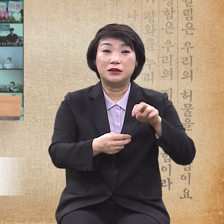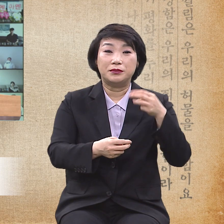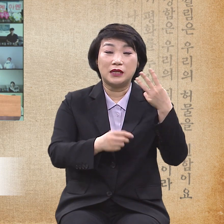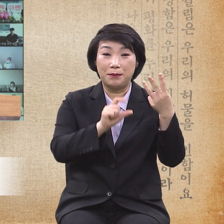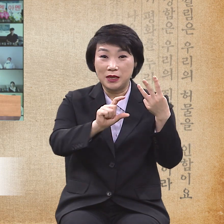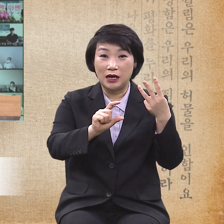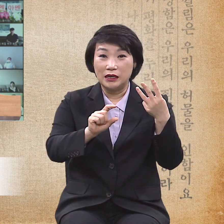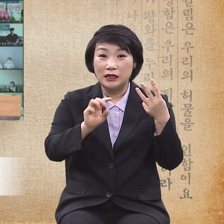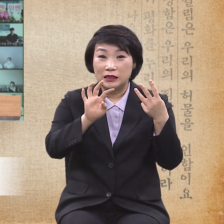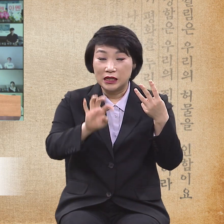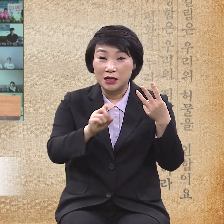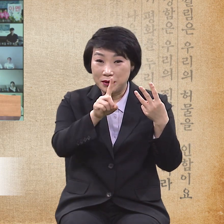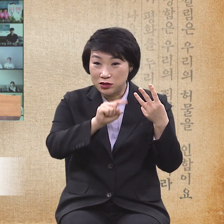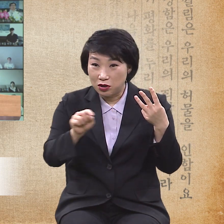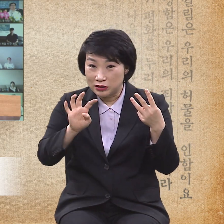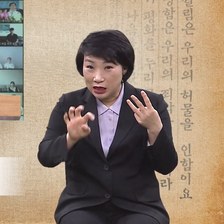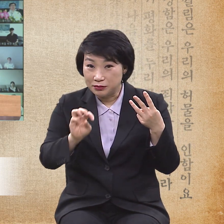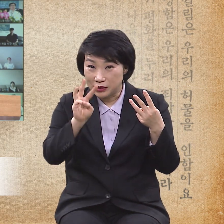42절로 43절에